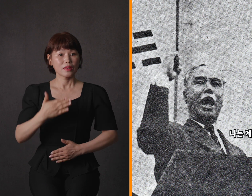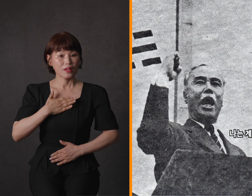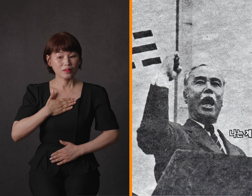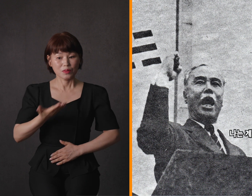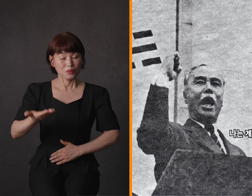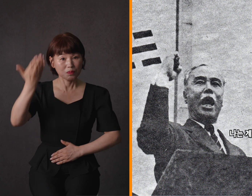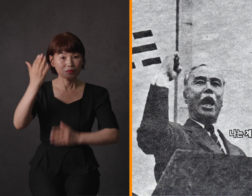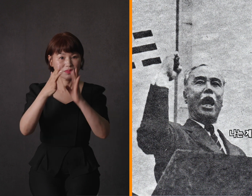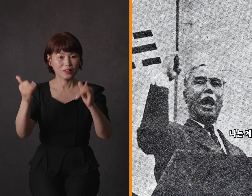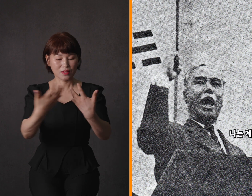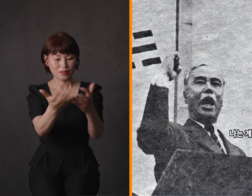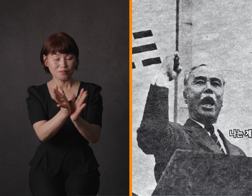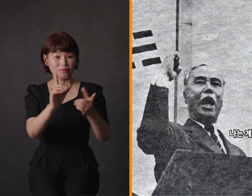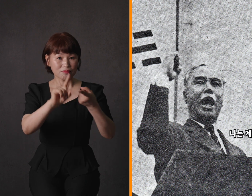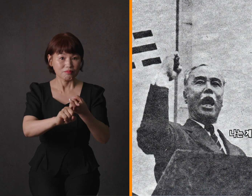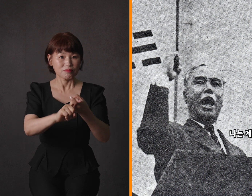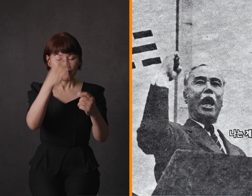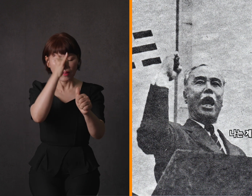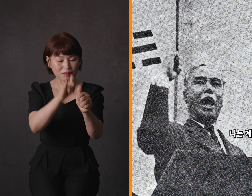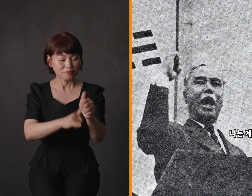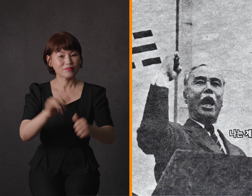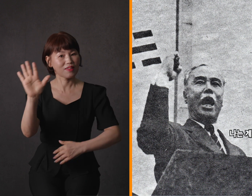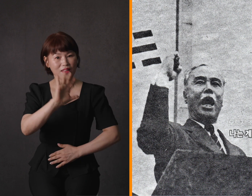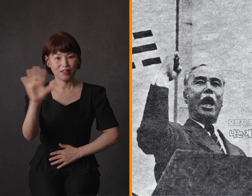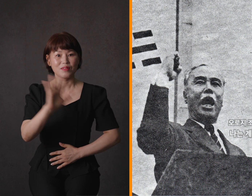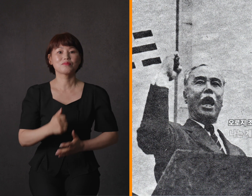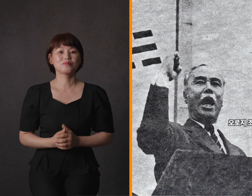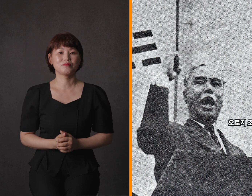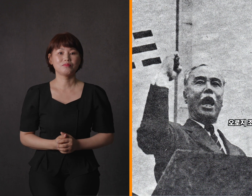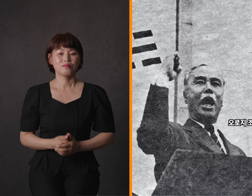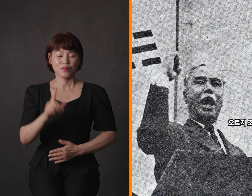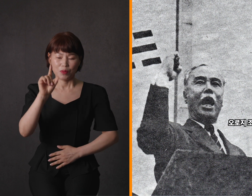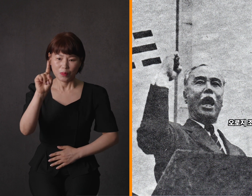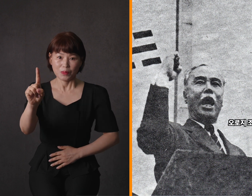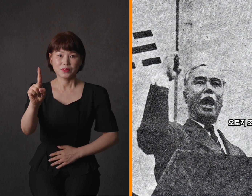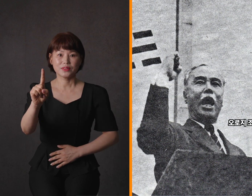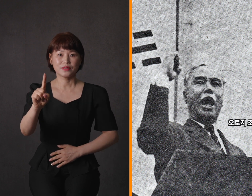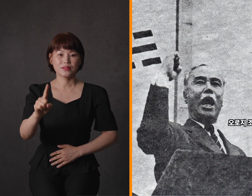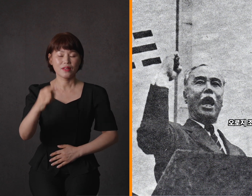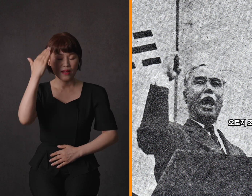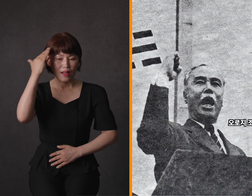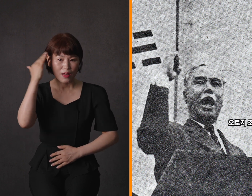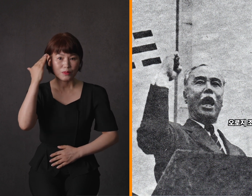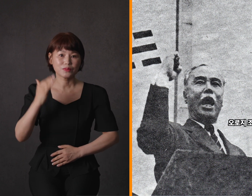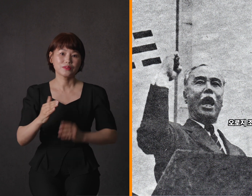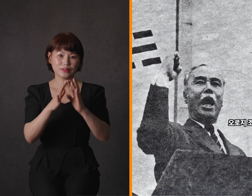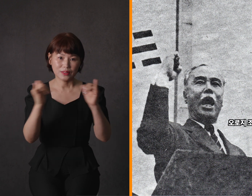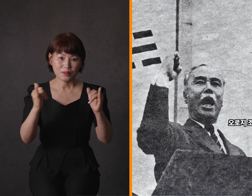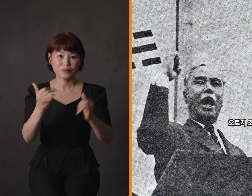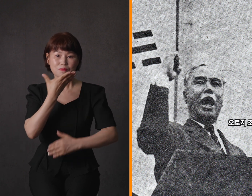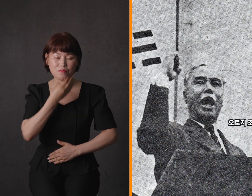나는 계급이라든가 당파 등을 위해 독립운동을 한 적이 없소. 오로지 조선민족의 행복을 위해 한